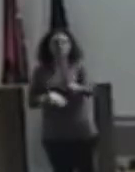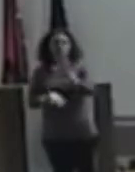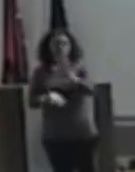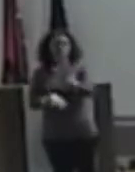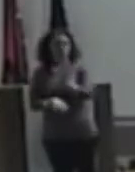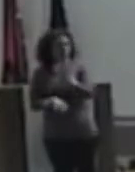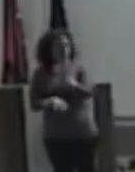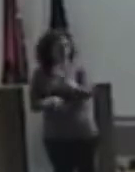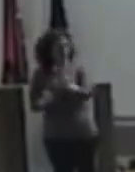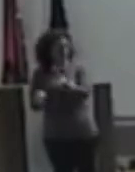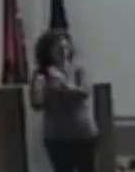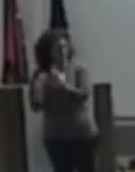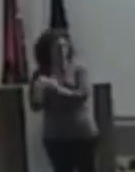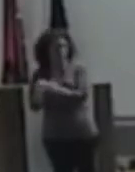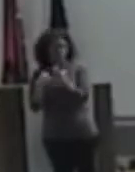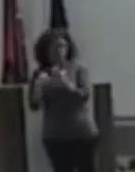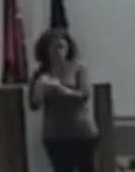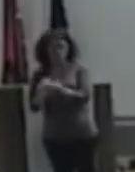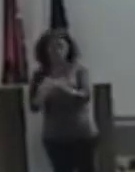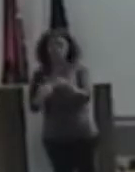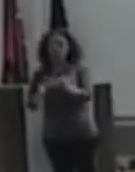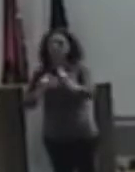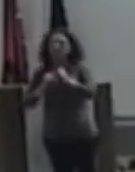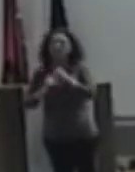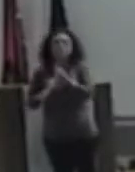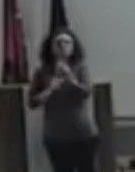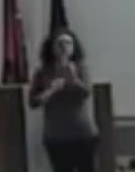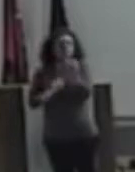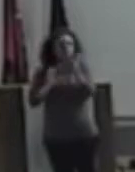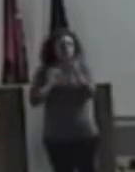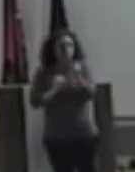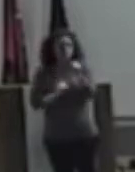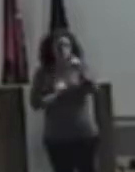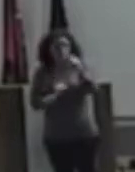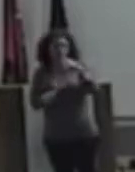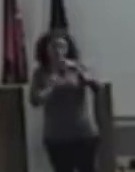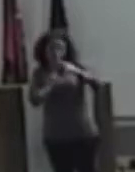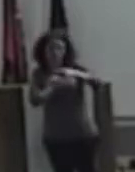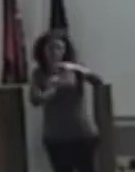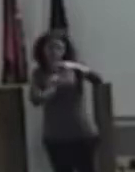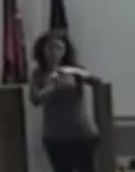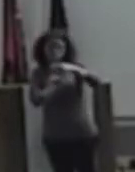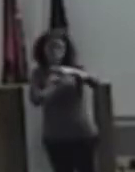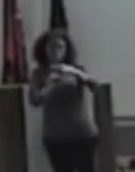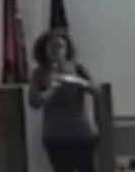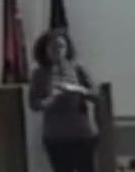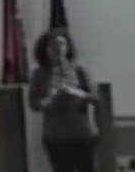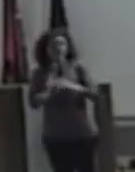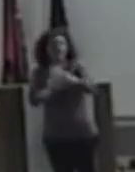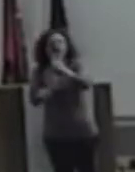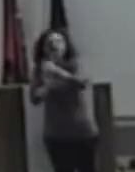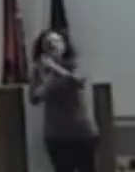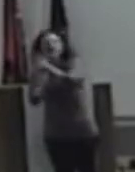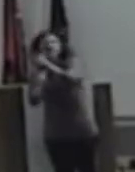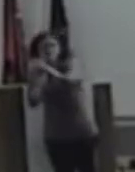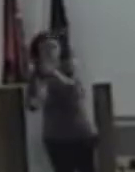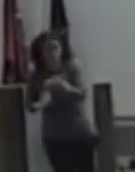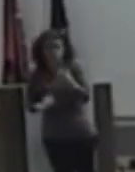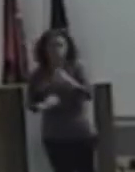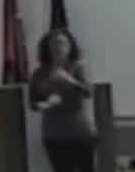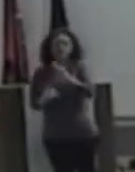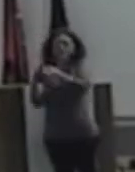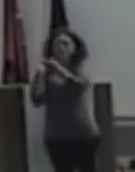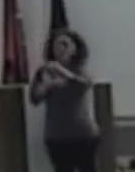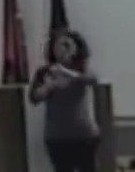mediciones nos dicen la cifra de glucosa y la tendencia que tienen. Esto quiere decir que si yo quiero tener un poquito más de